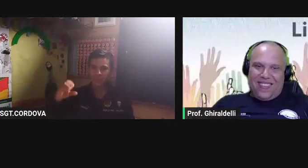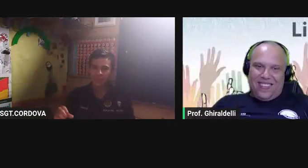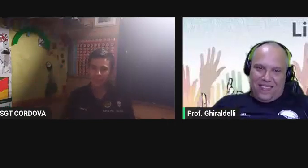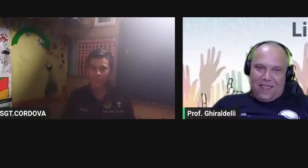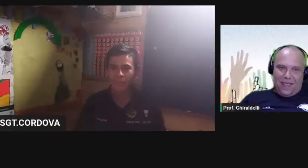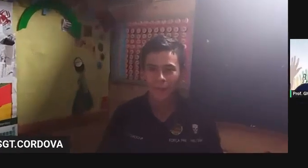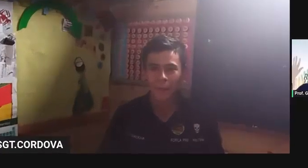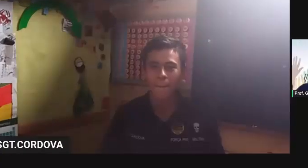mesmo.